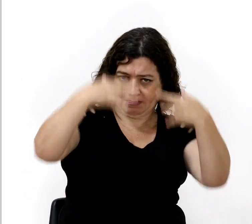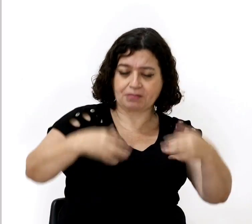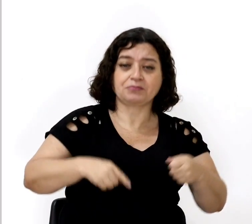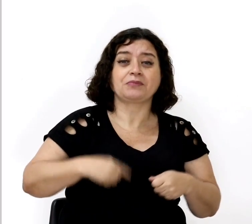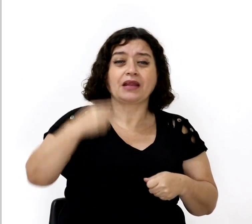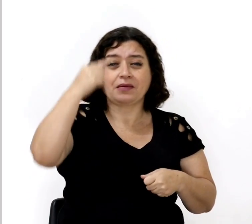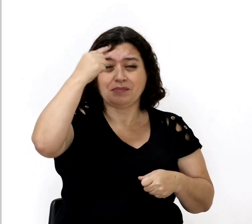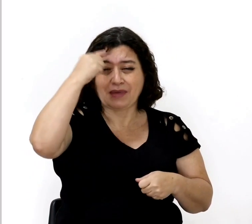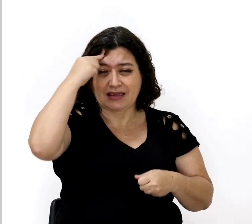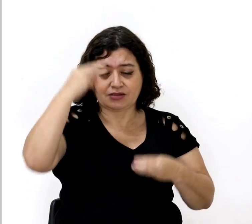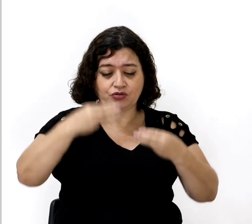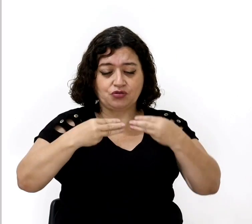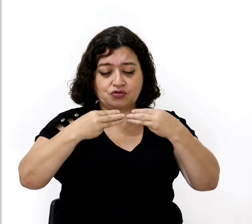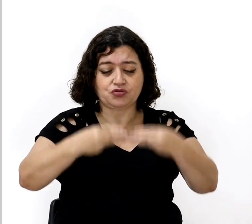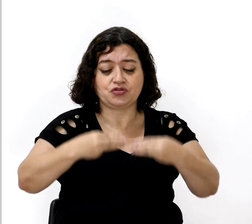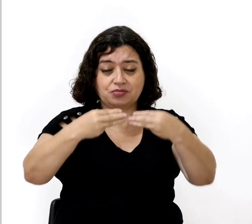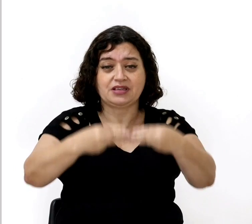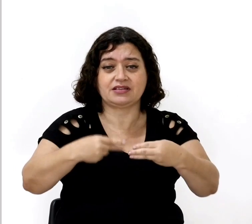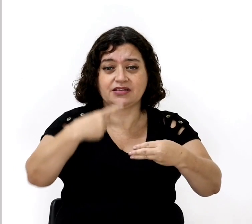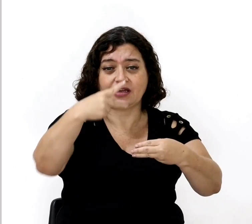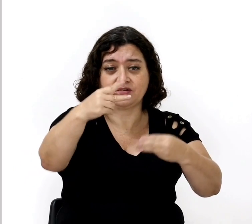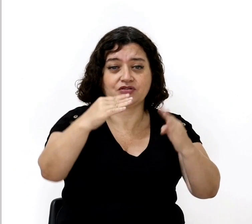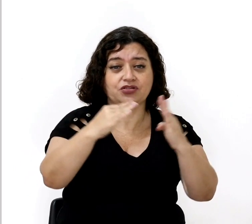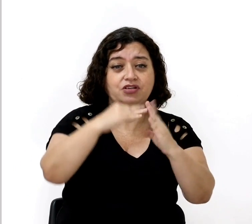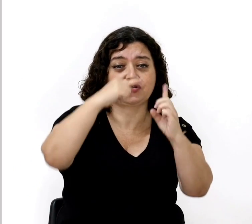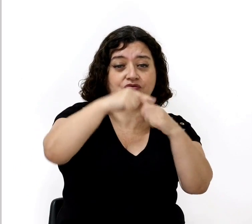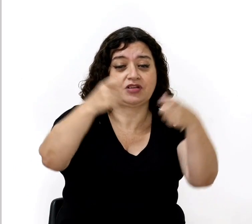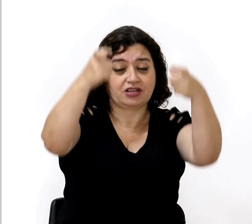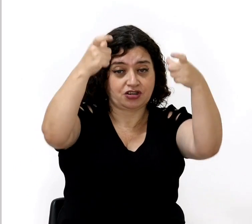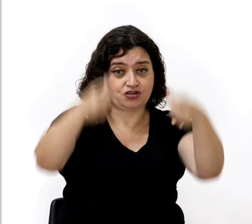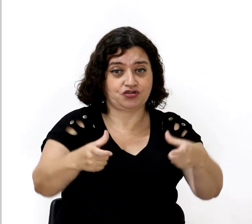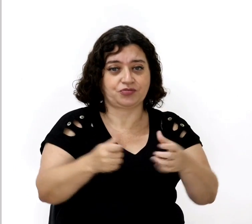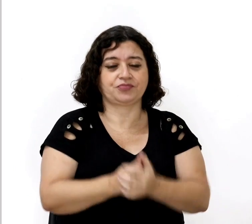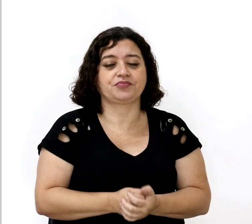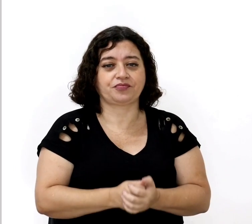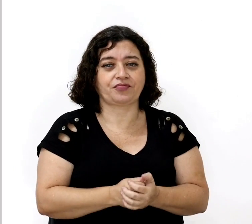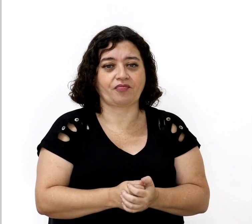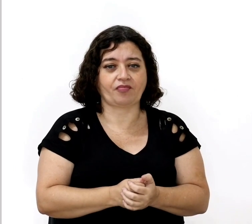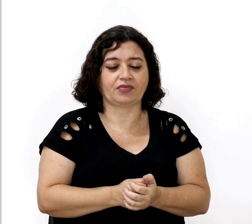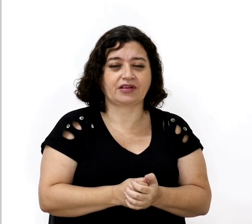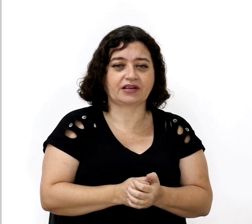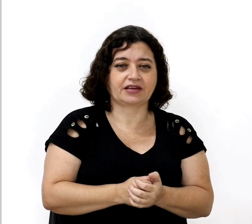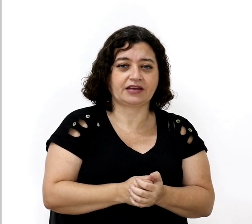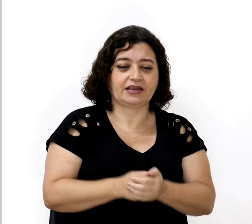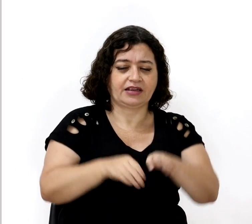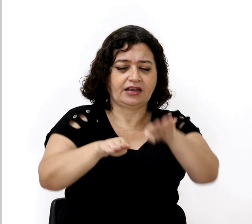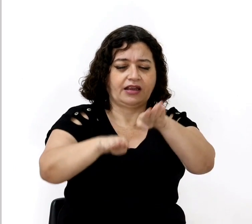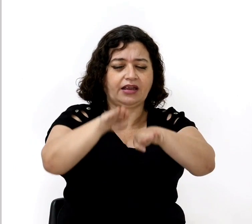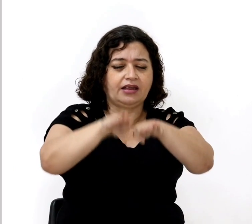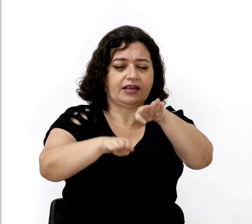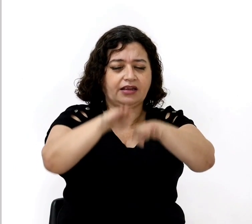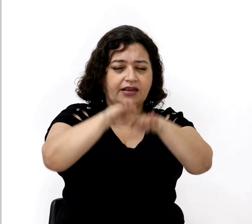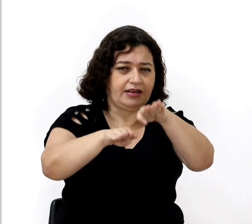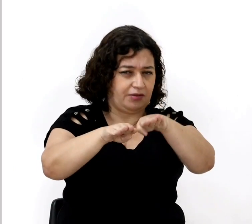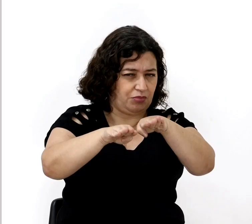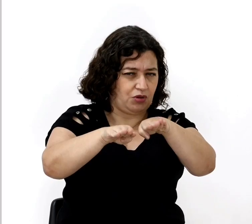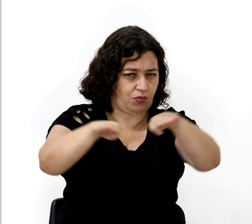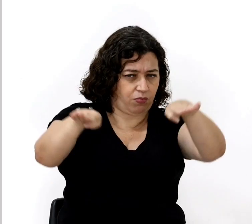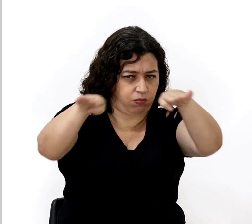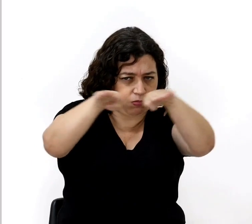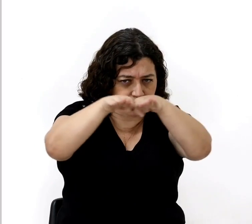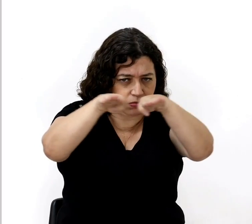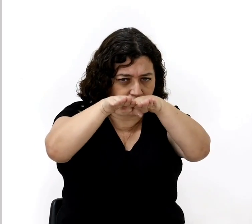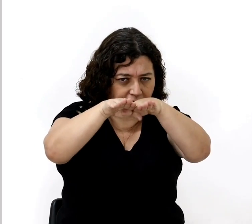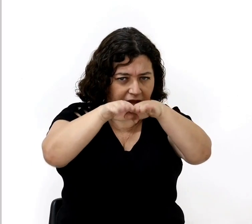os ministérios na sua igreja local, né? Existe equilíbrio entre a preocupação